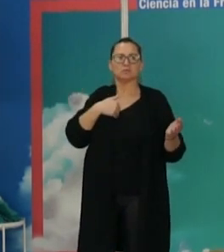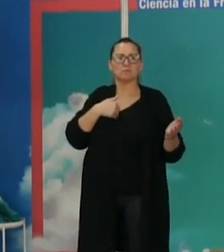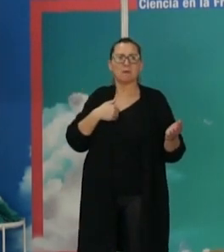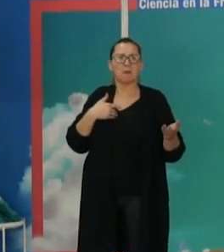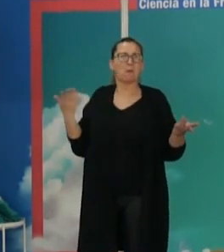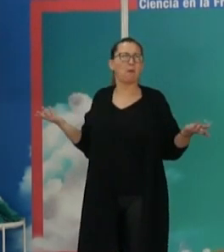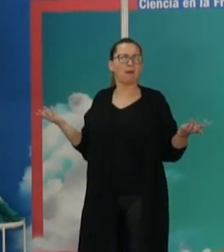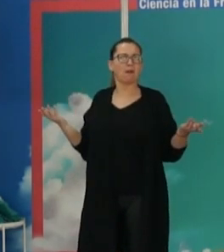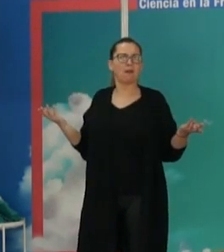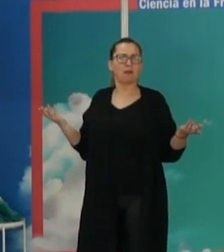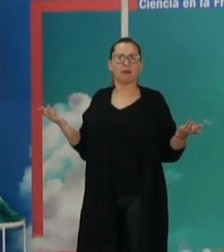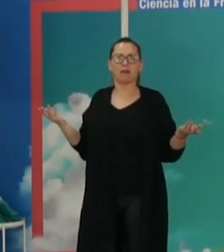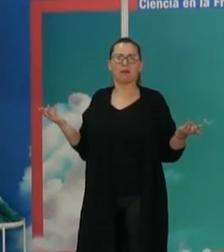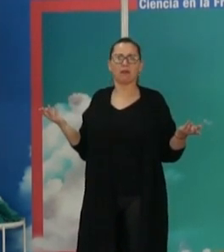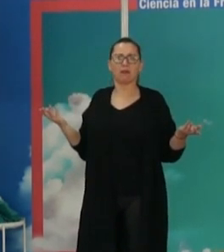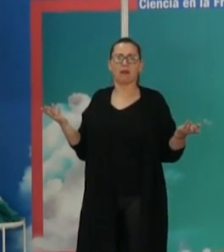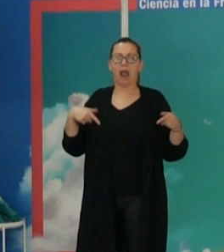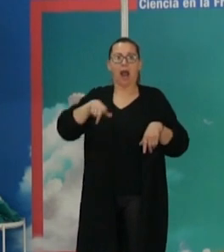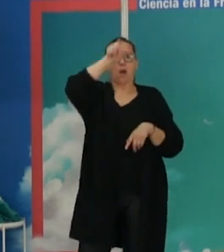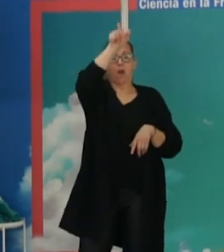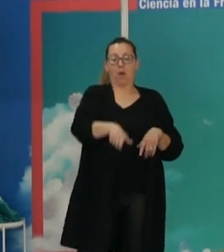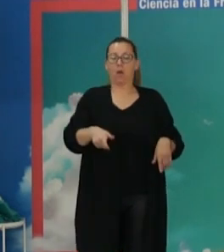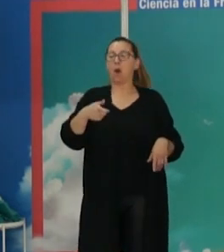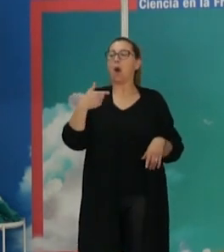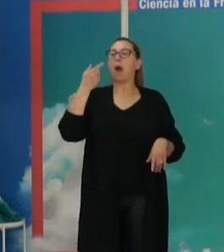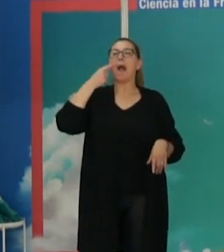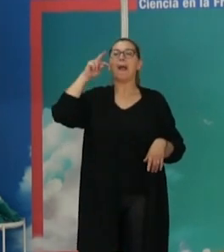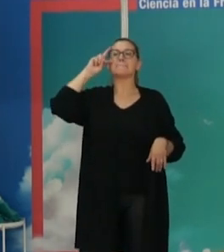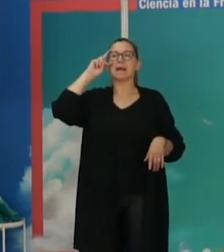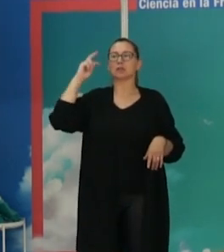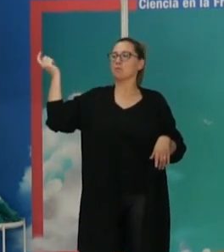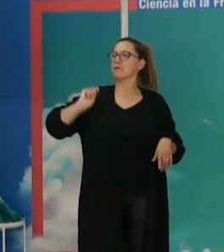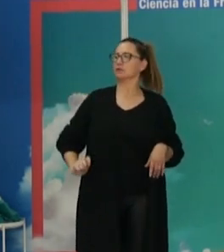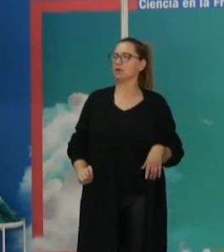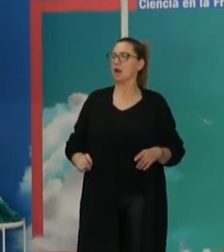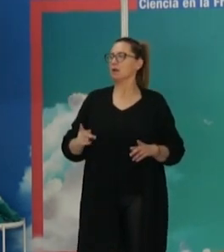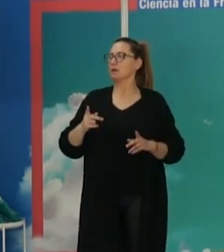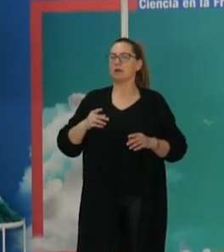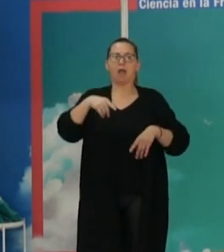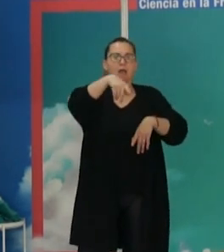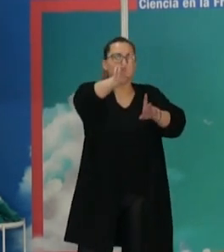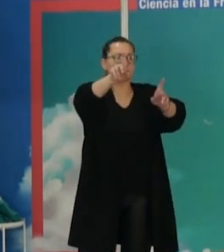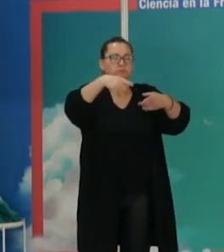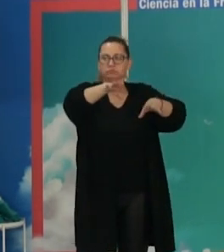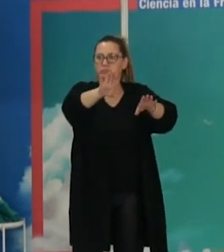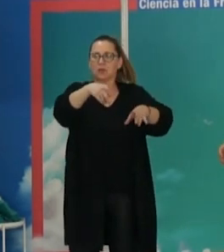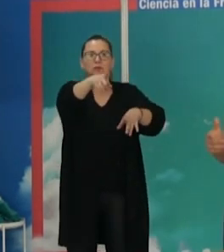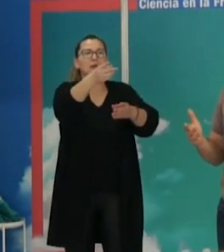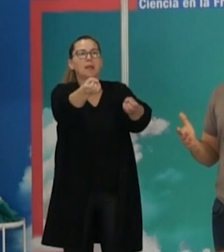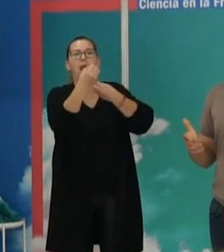en las manos de los expertos la autoridad para indicarnos lo que es verdadero, lo que es correcto.